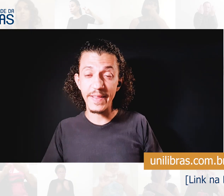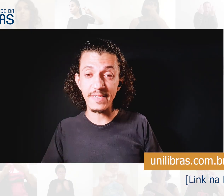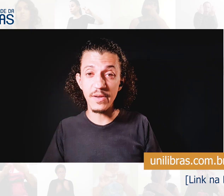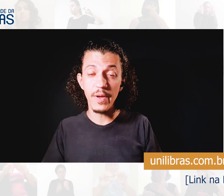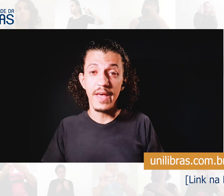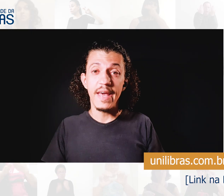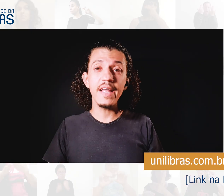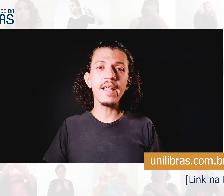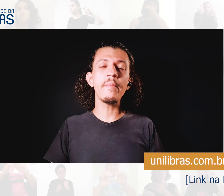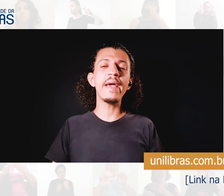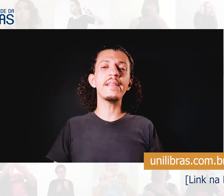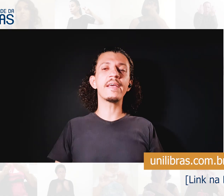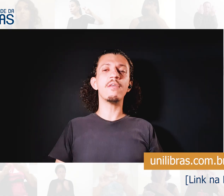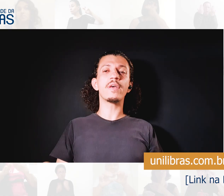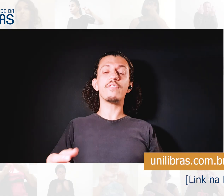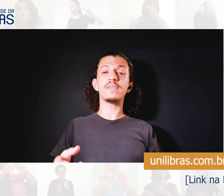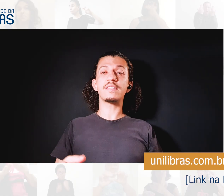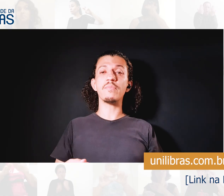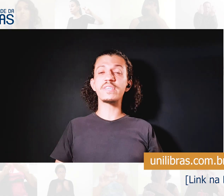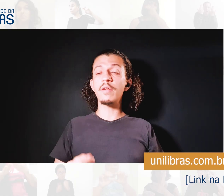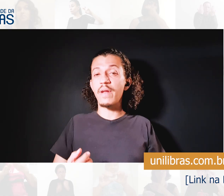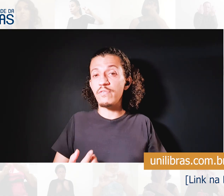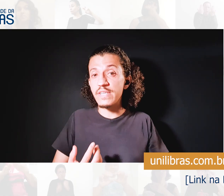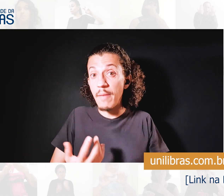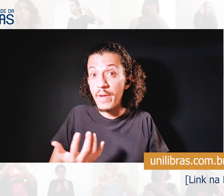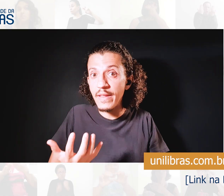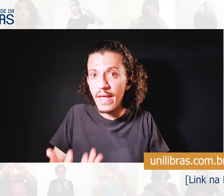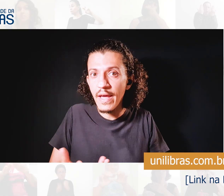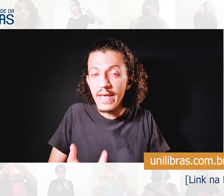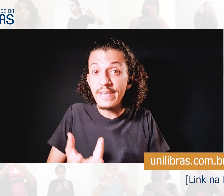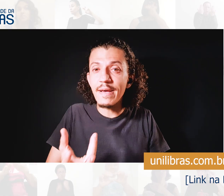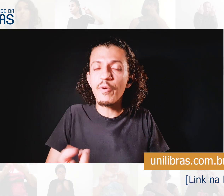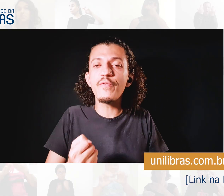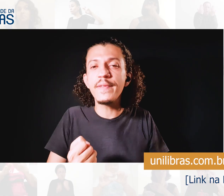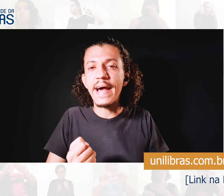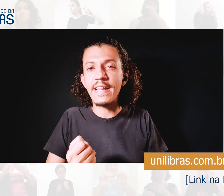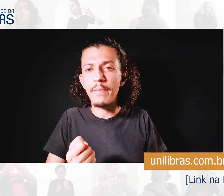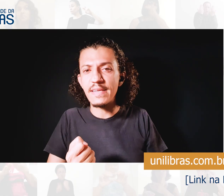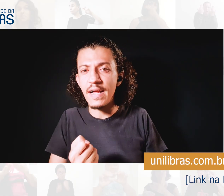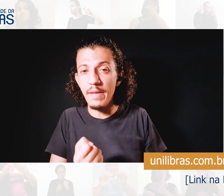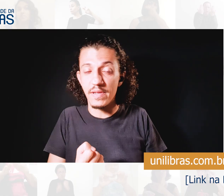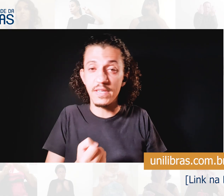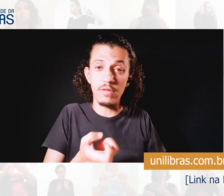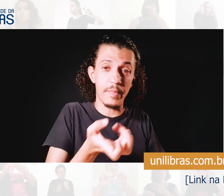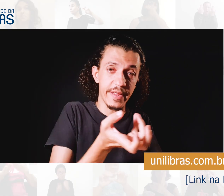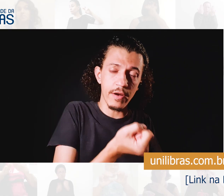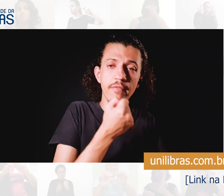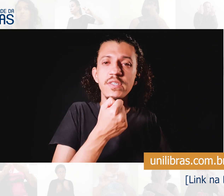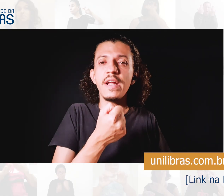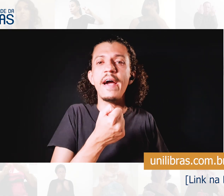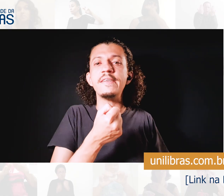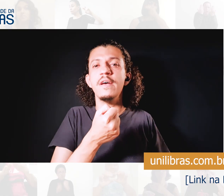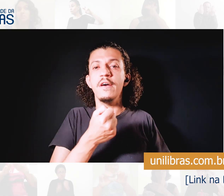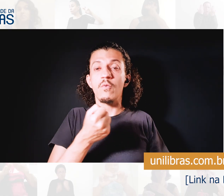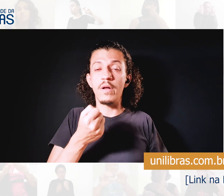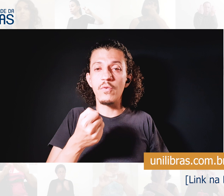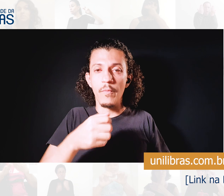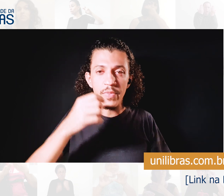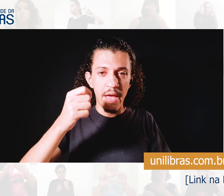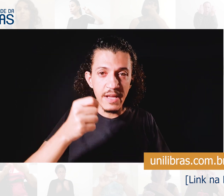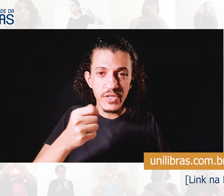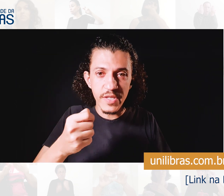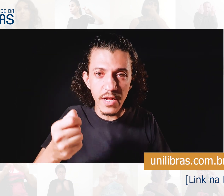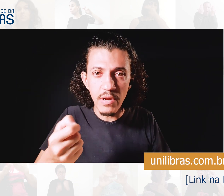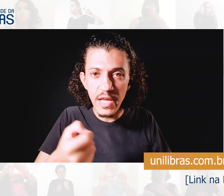preparar a interpretação, e também daquilo que você está buscando para você aprender e se aprofundar ainda mais na Libras, tanto aprendendo novos sinais,